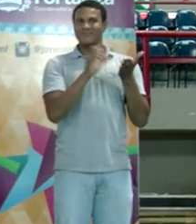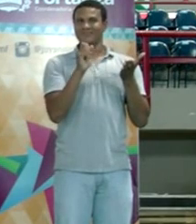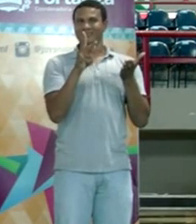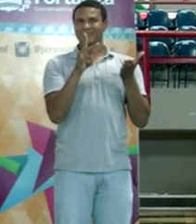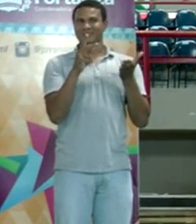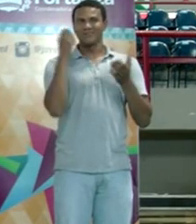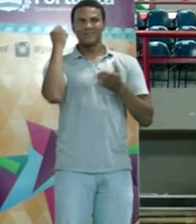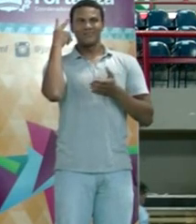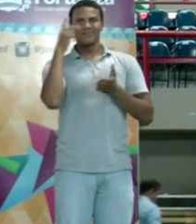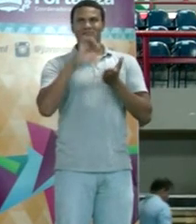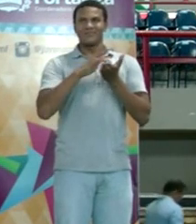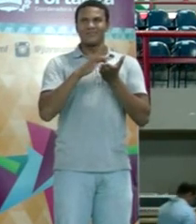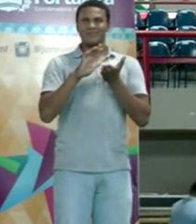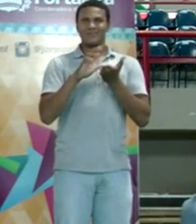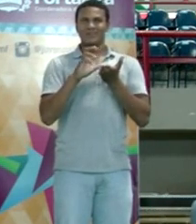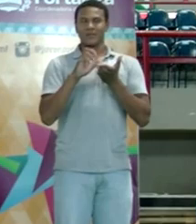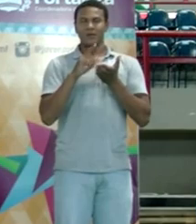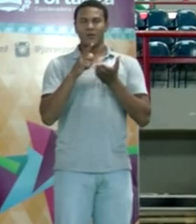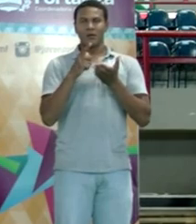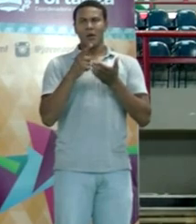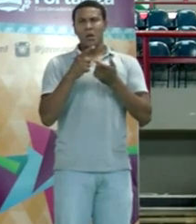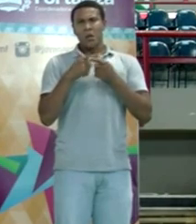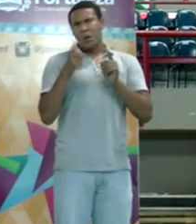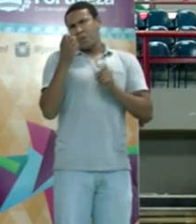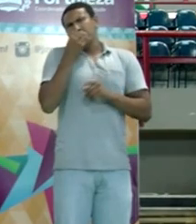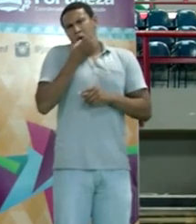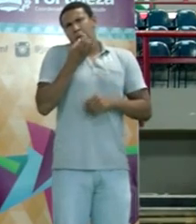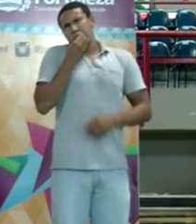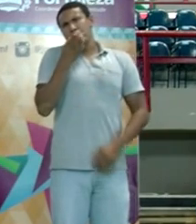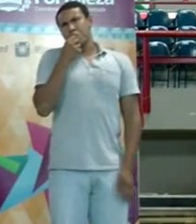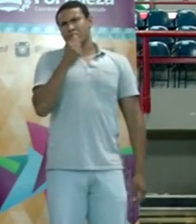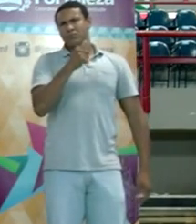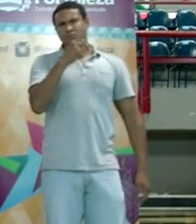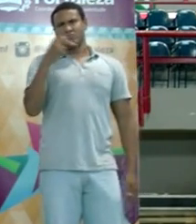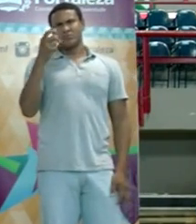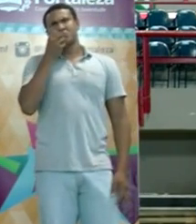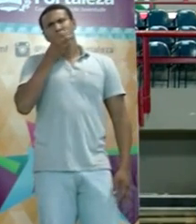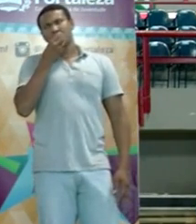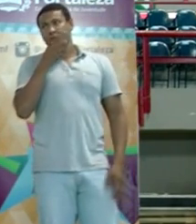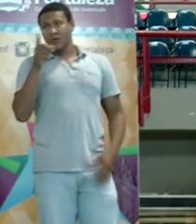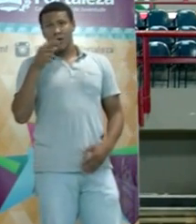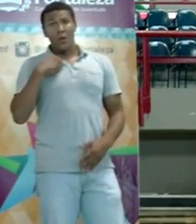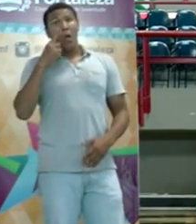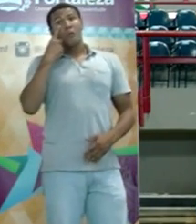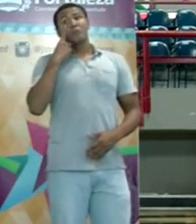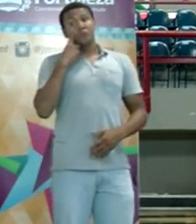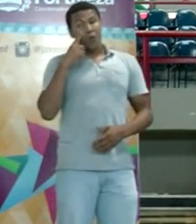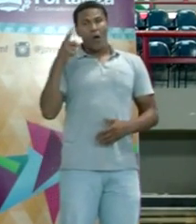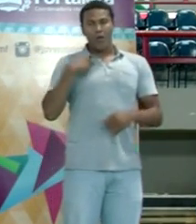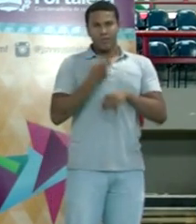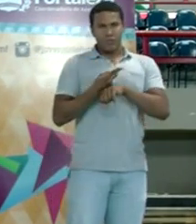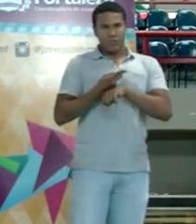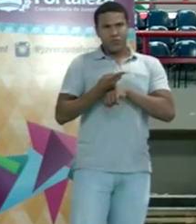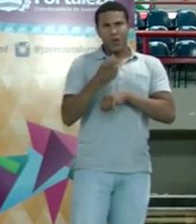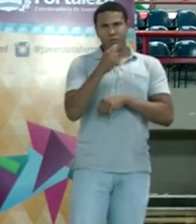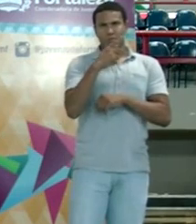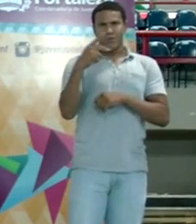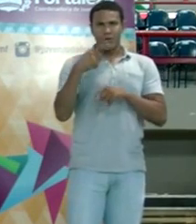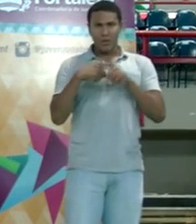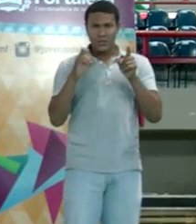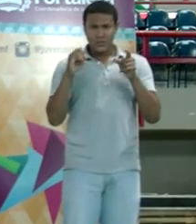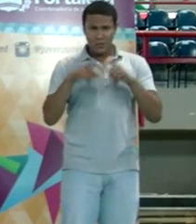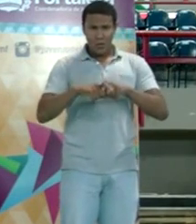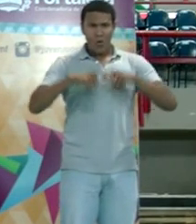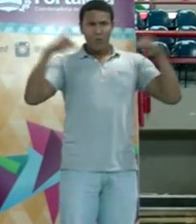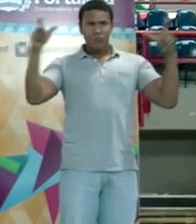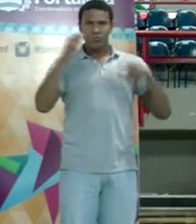pessoas que estão conectadas a ele. Mas eu acho que é sempre uma boa, certo? Vou dar uma olhada até, por sinal, para saber melhor. Se não atingiu,